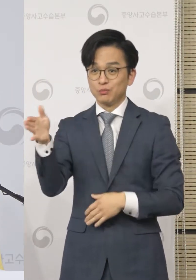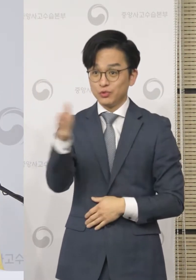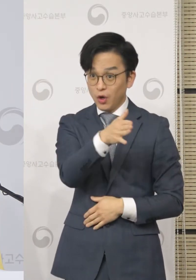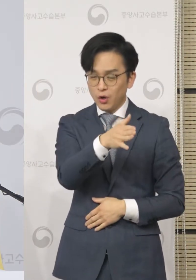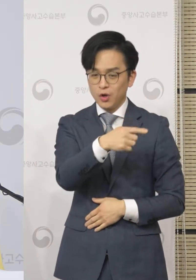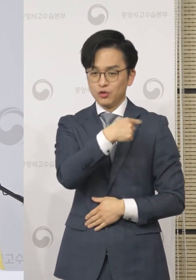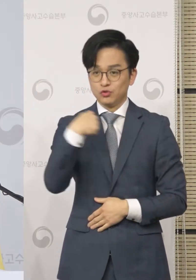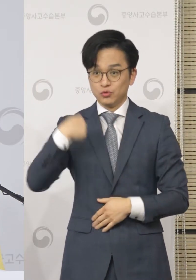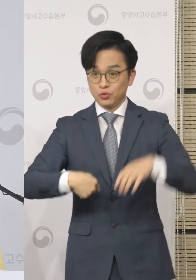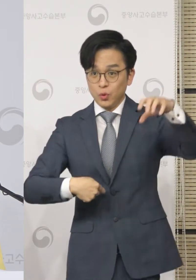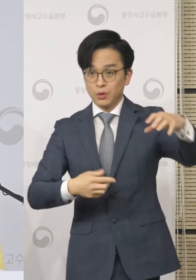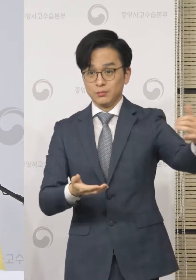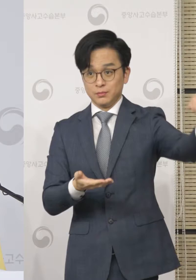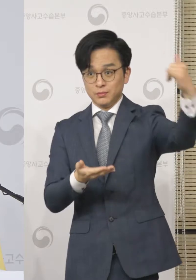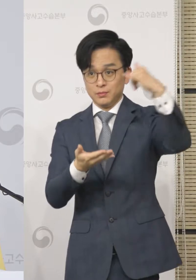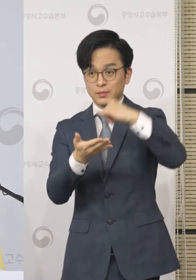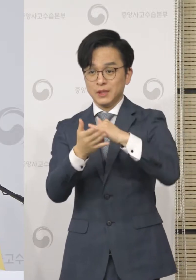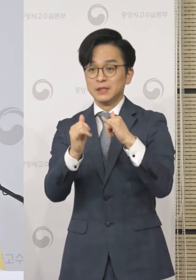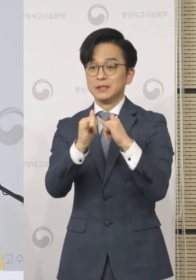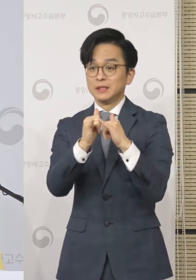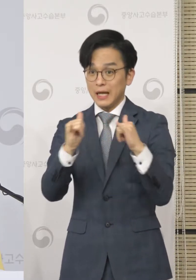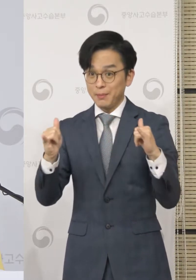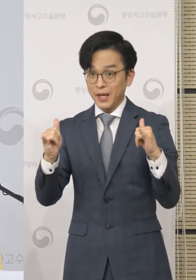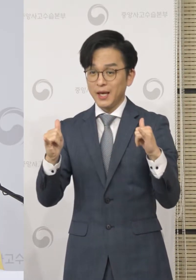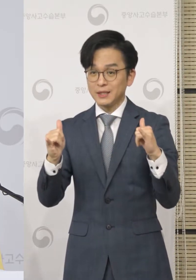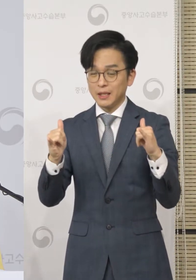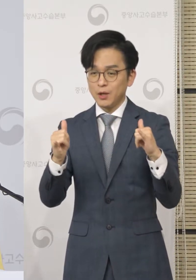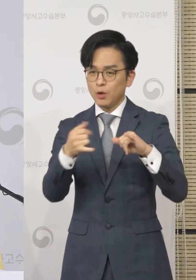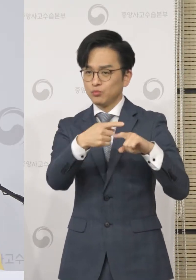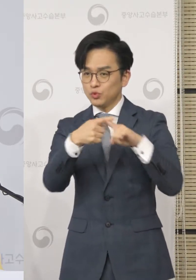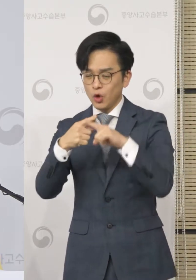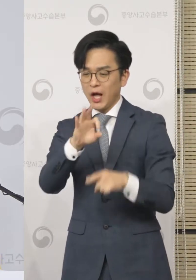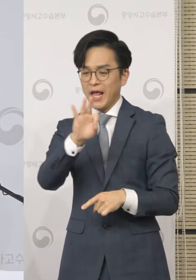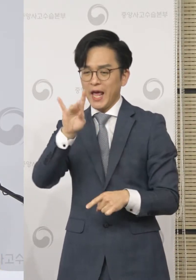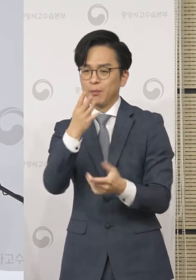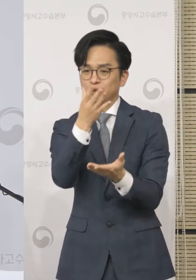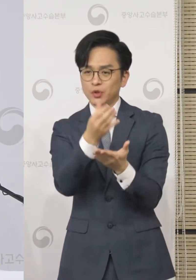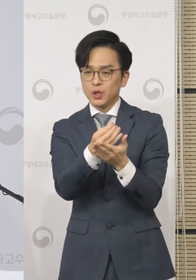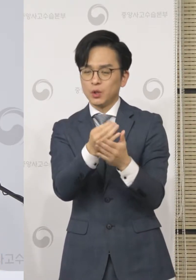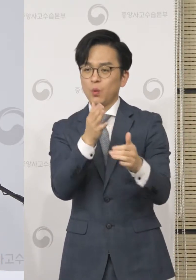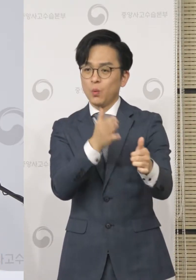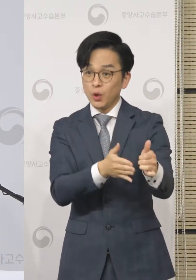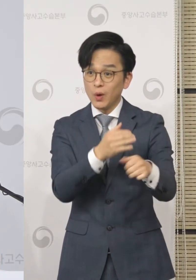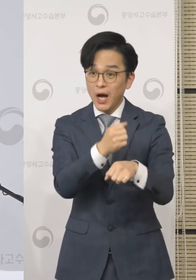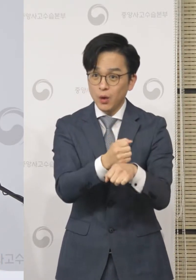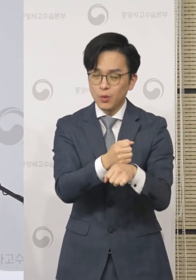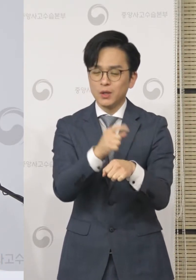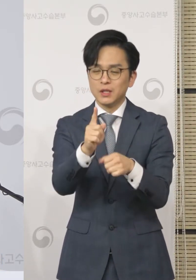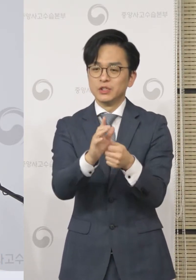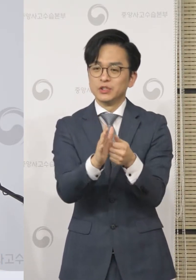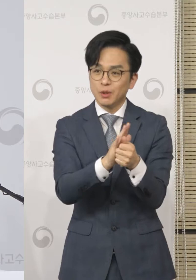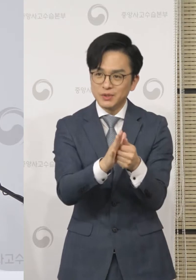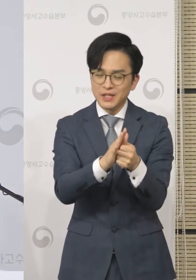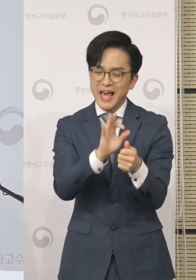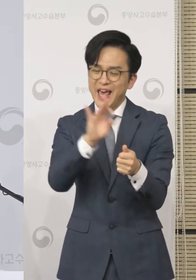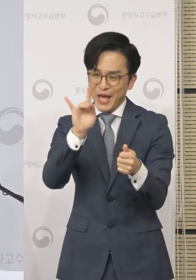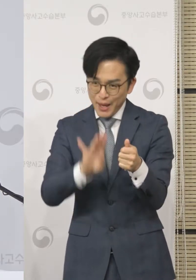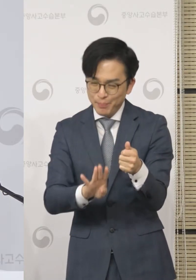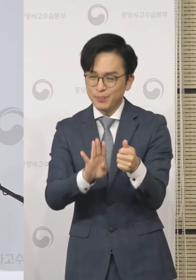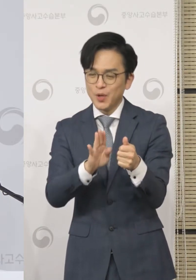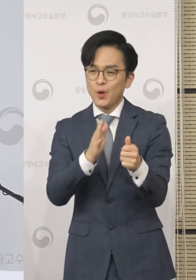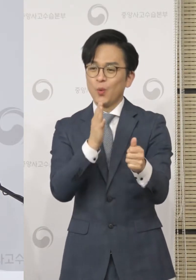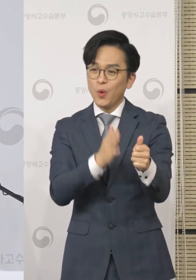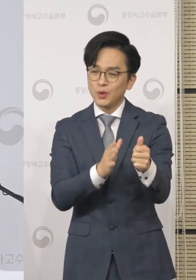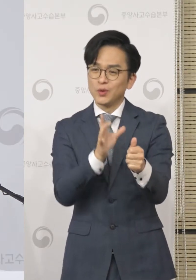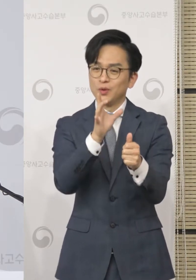통해 입국하는 중국 입국자에게 이 앱을 제공하고 서비스를 시행할 예정입니다.